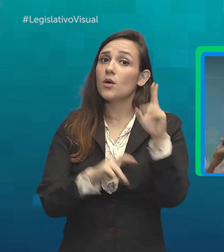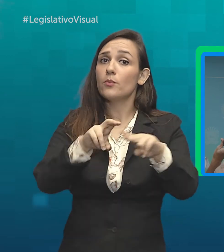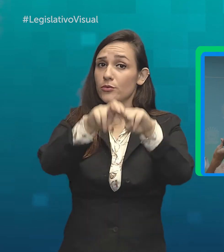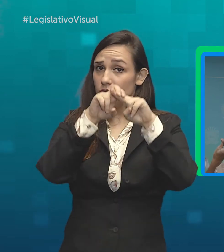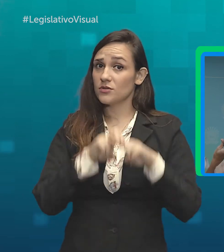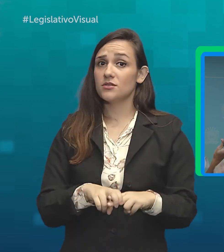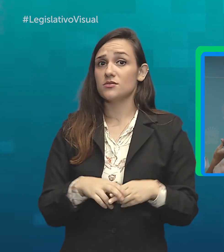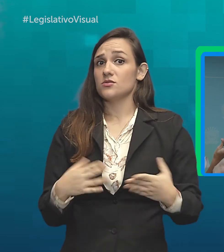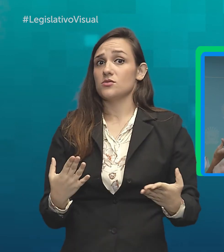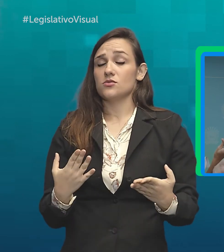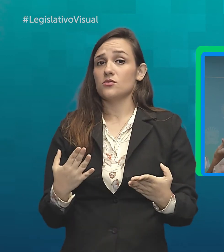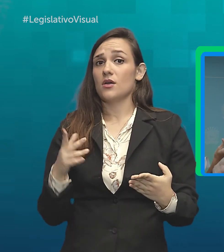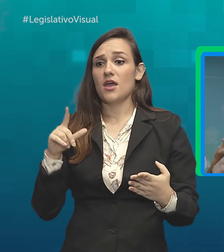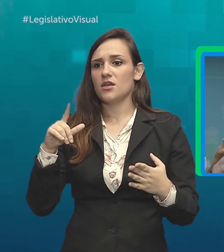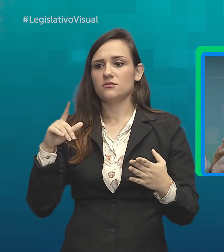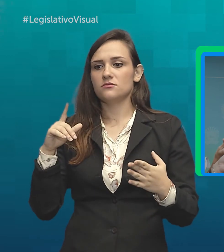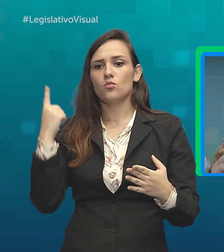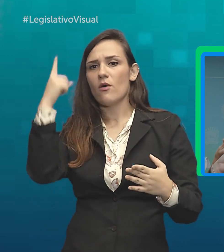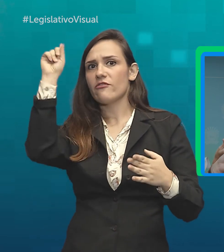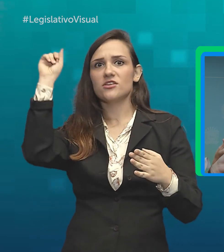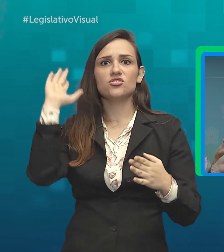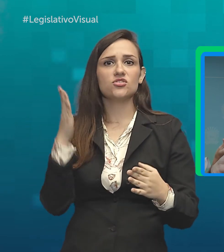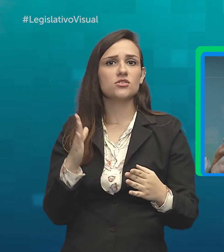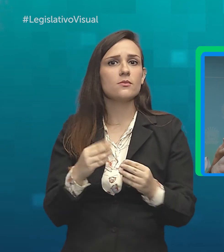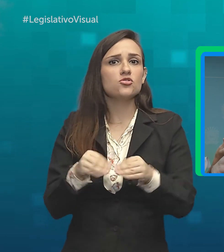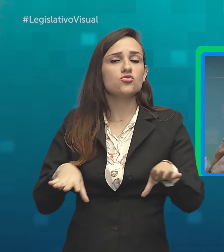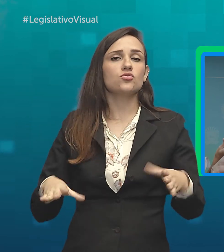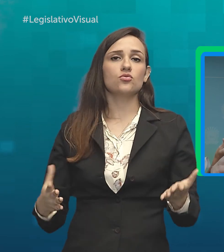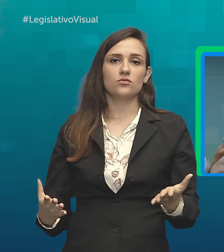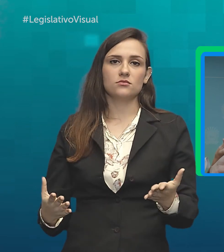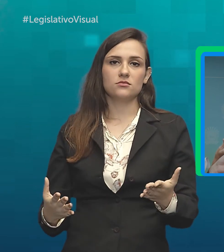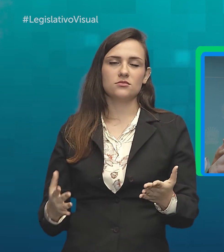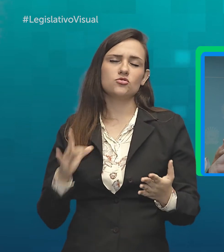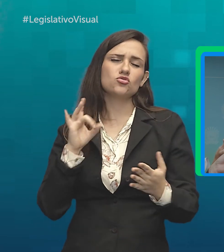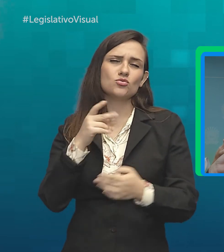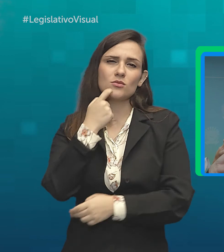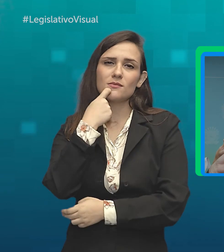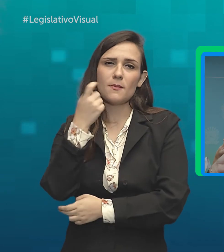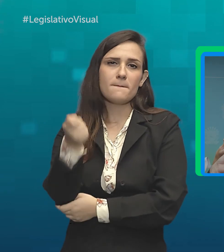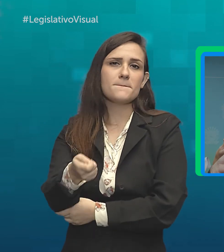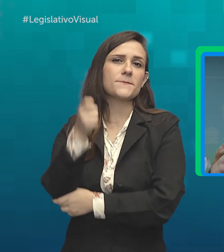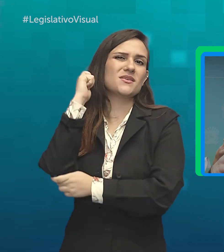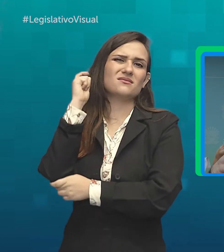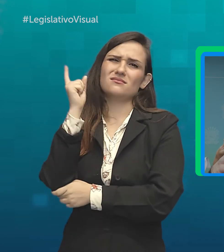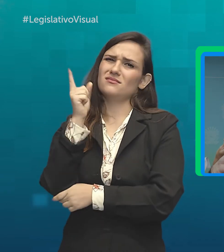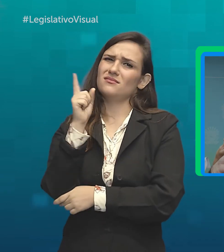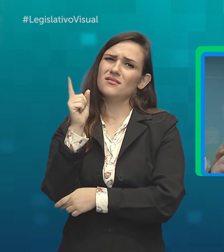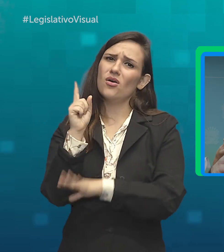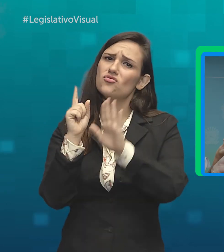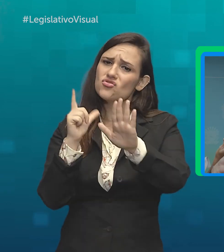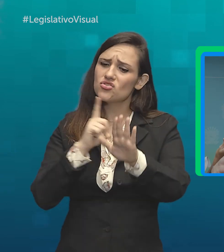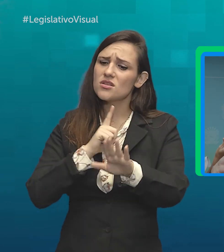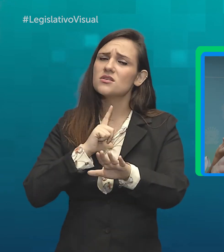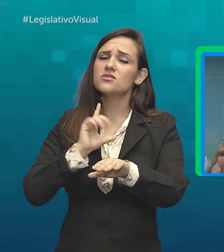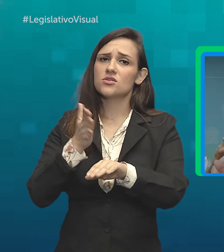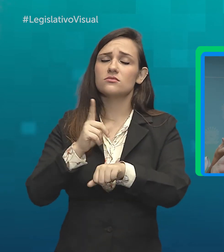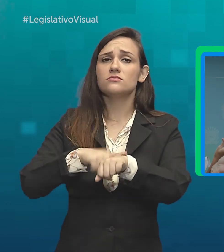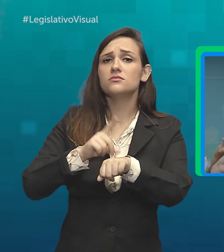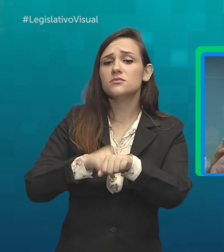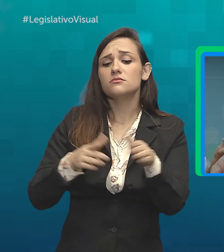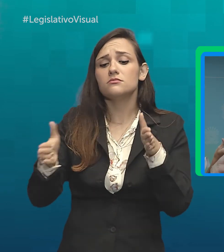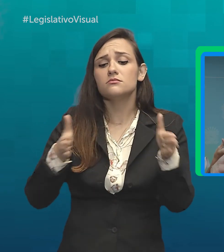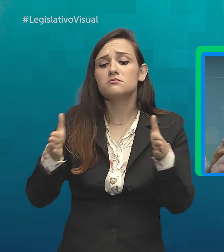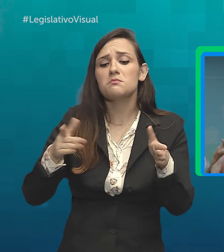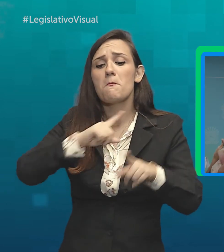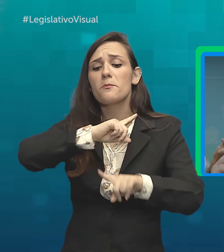as espécies que mataram-se todos de uma única vez. Pescando não se acaba com peixe. O período da piracema é justamente para que os peixes que estão